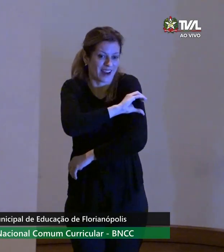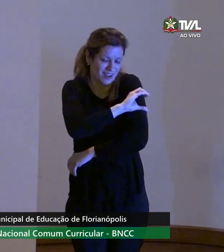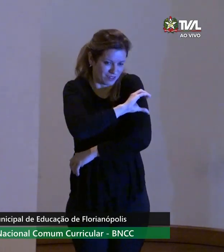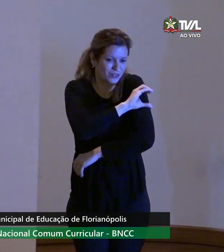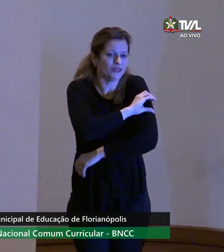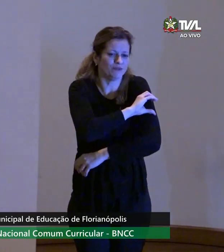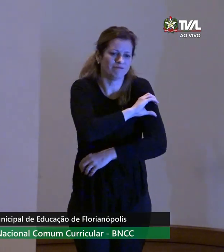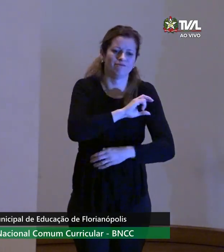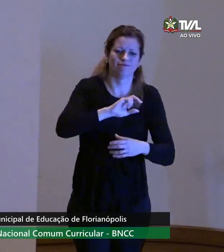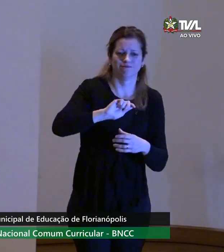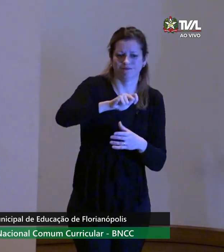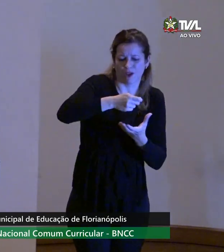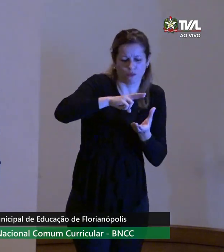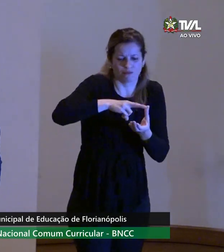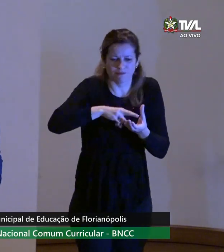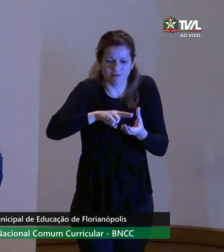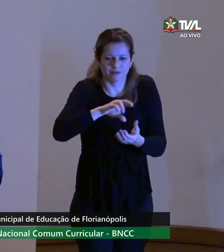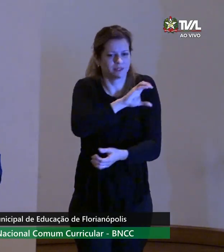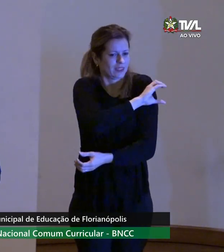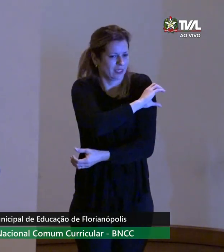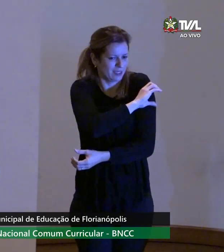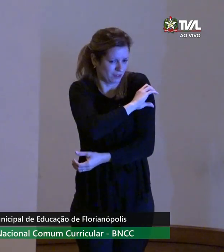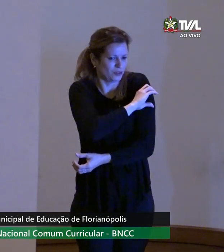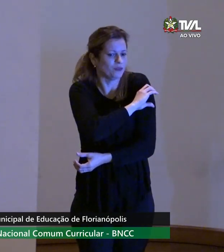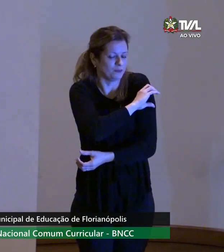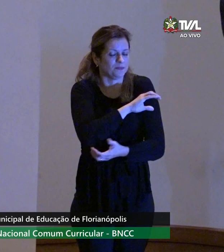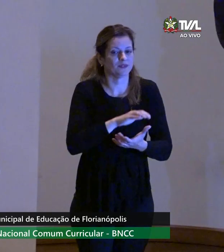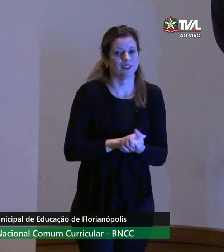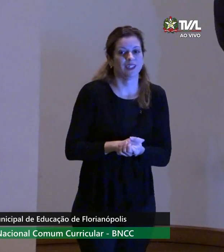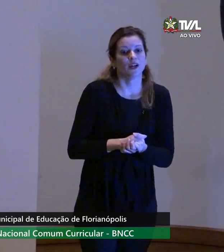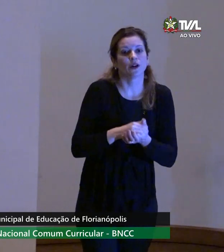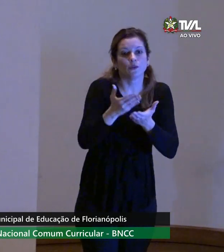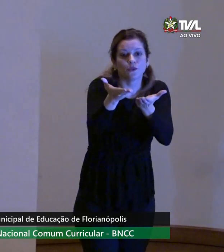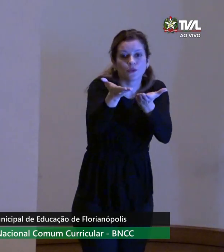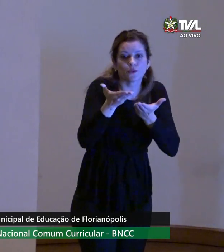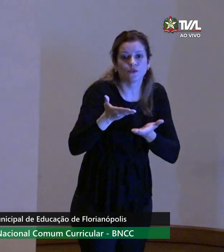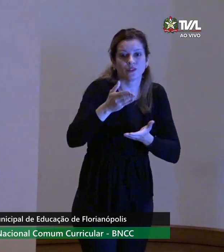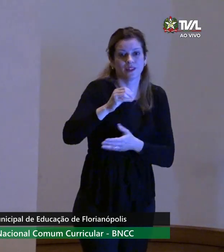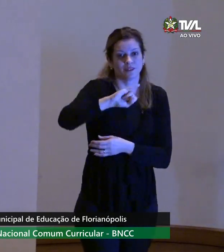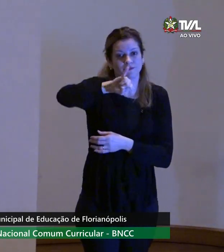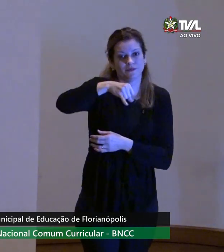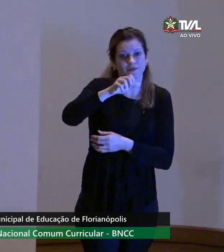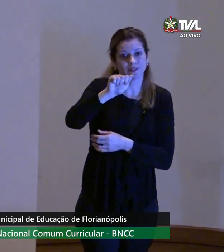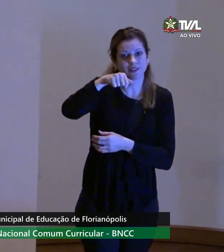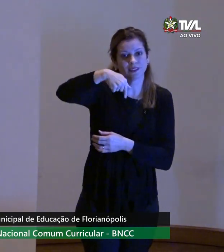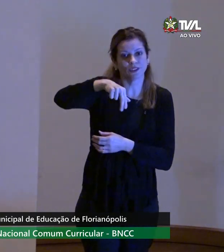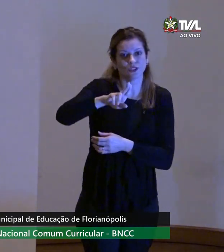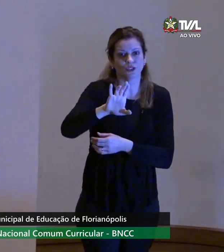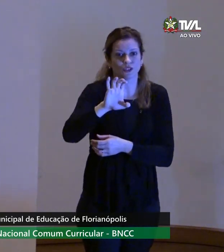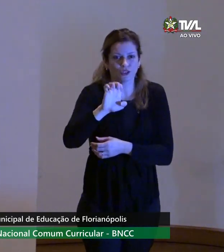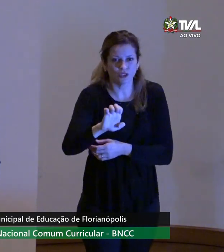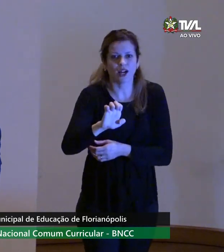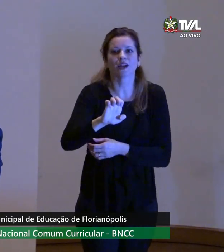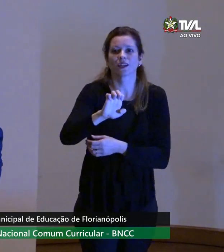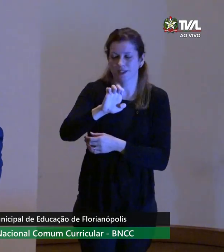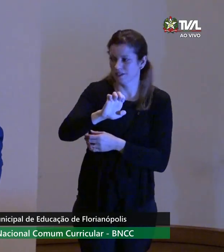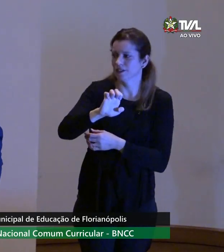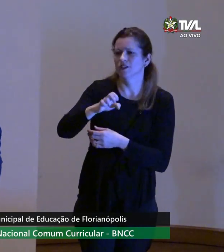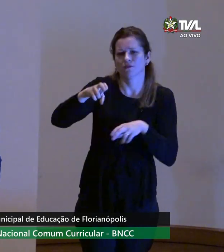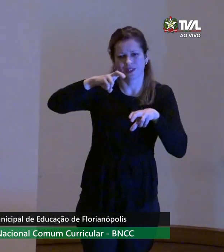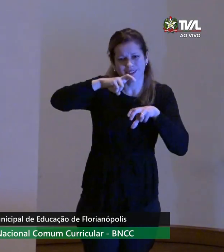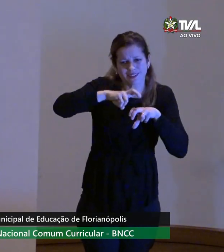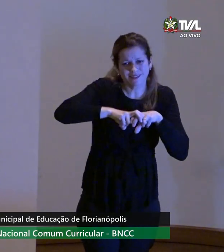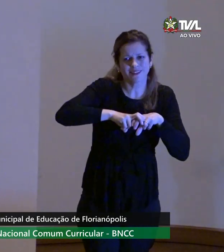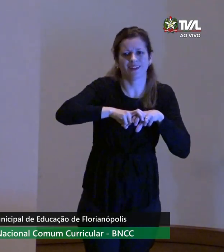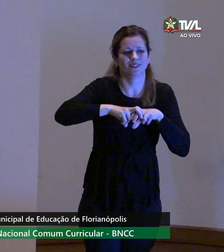a ou nenhum núcleo de educação infantil eu queria convidar a Jaque Nossa diretora da Altino de Altino para estar